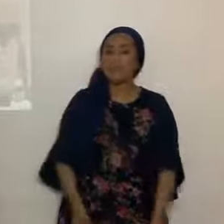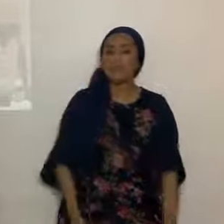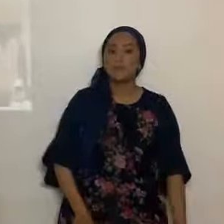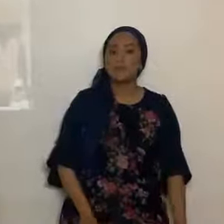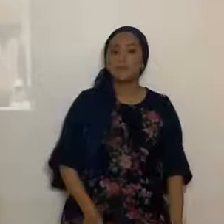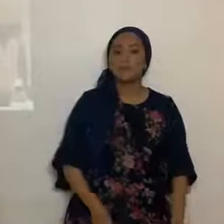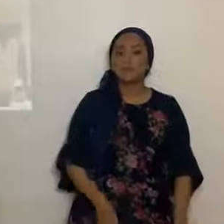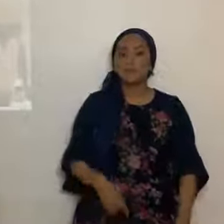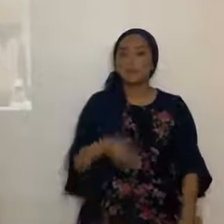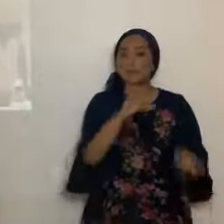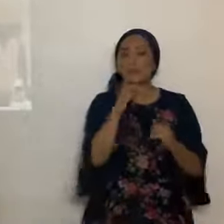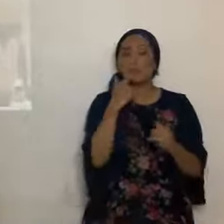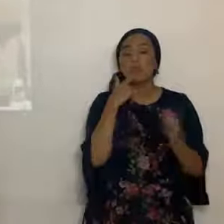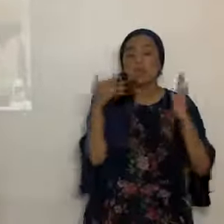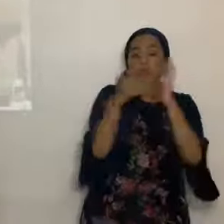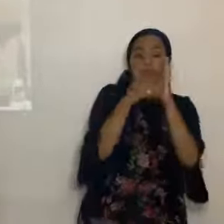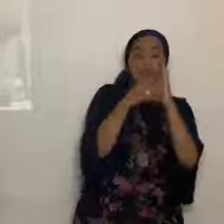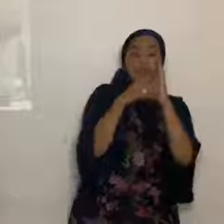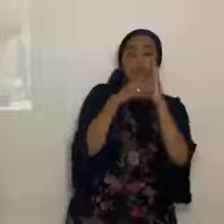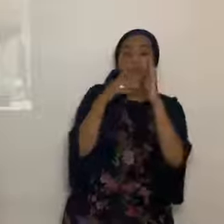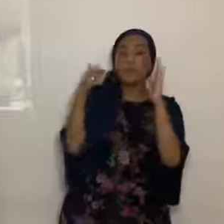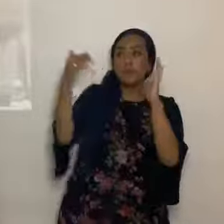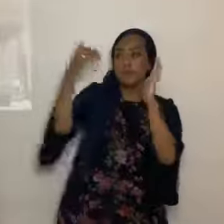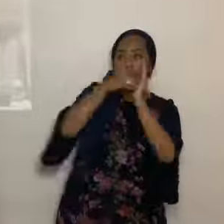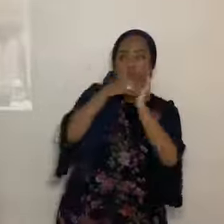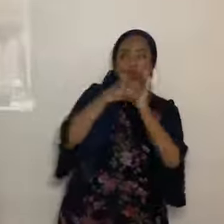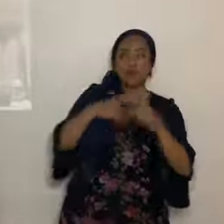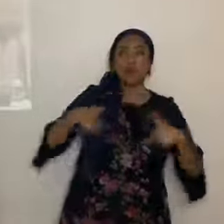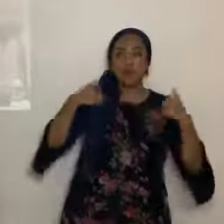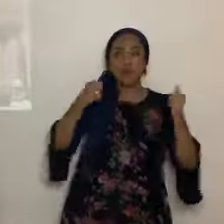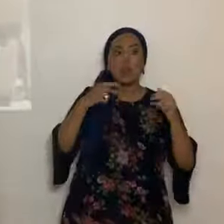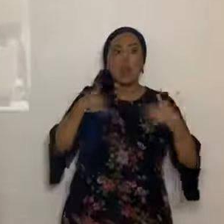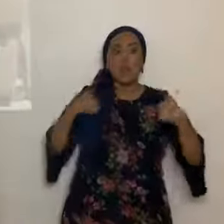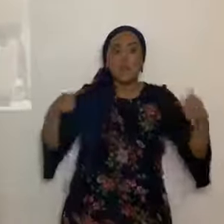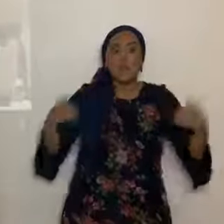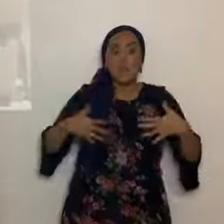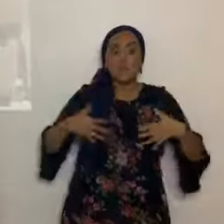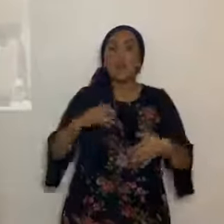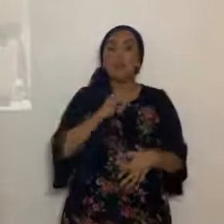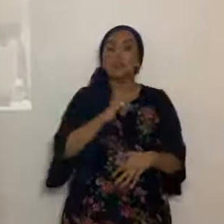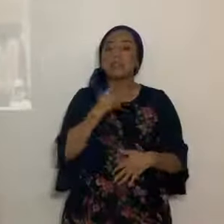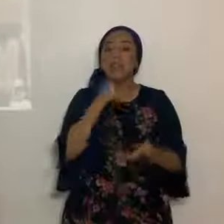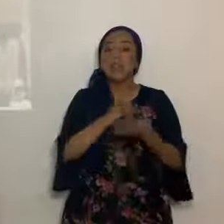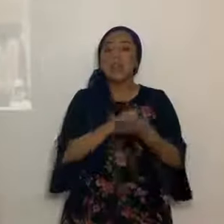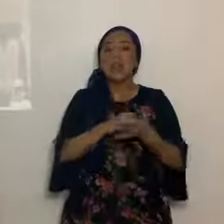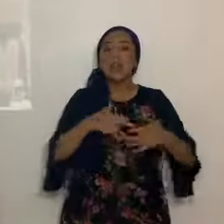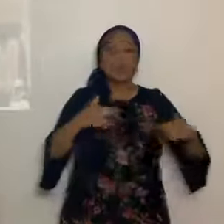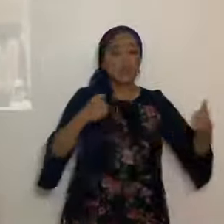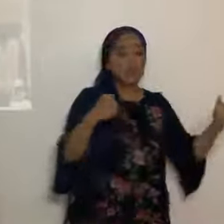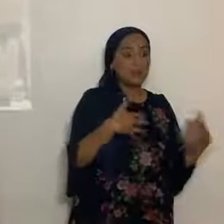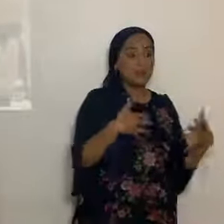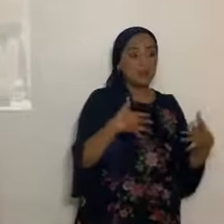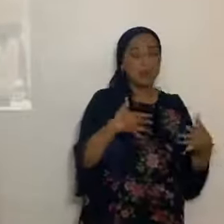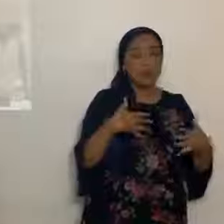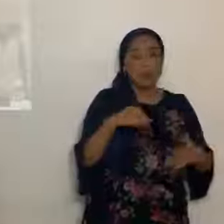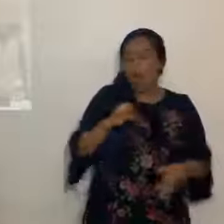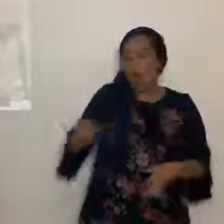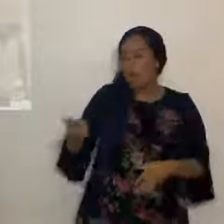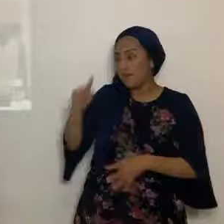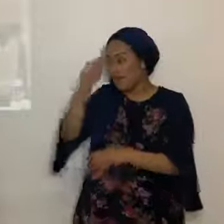Dije que un punto también que obstaculiza la sanidad es el tener miedo. Dije, el miedo apaga la fe apaga el